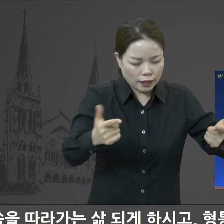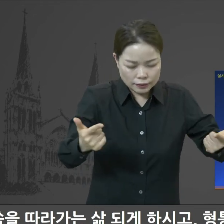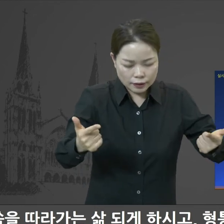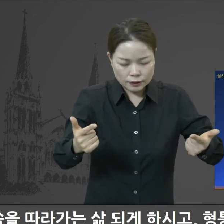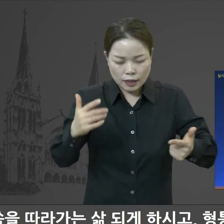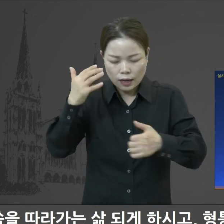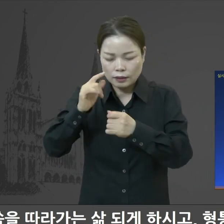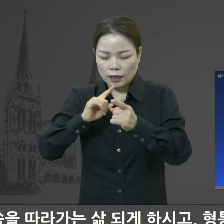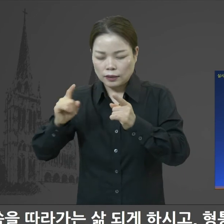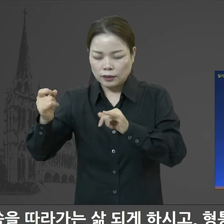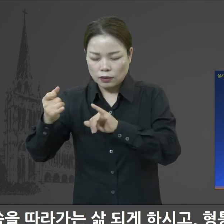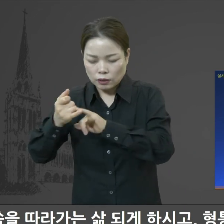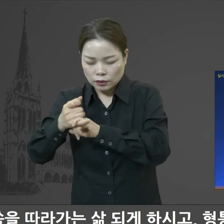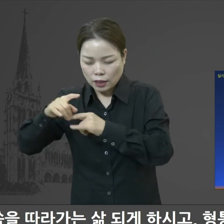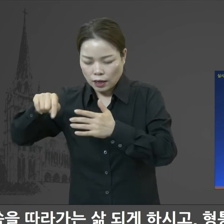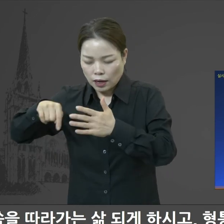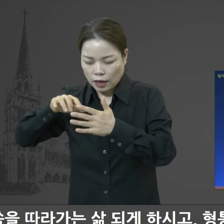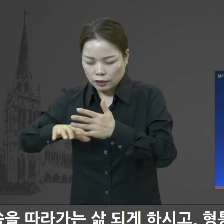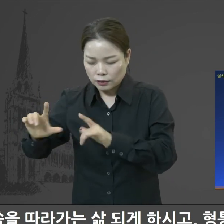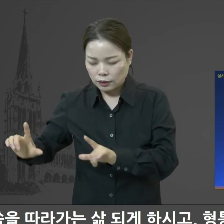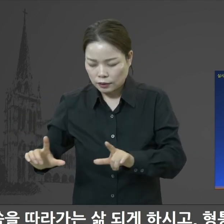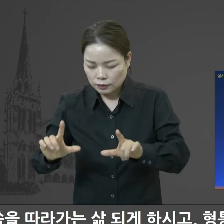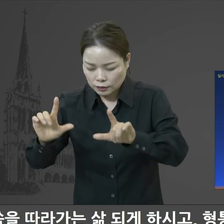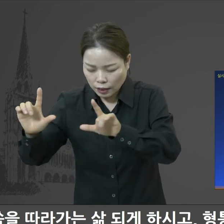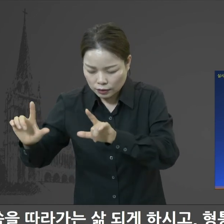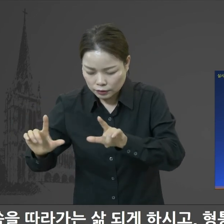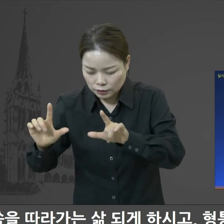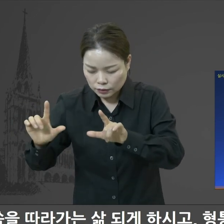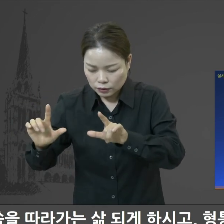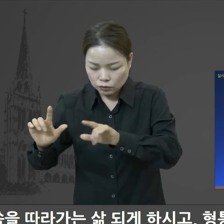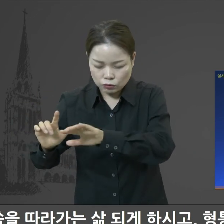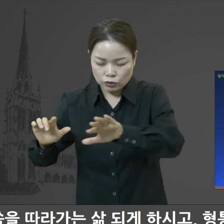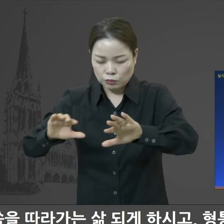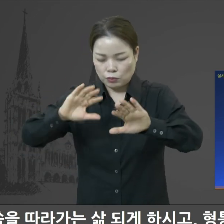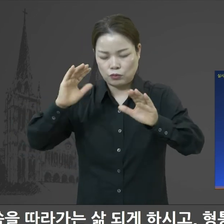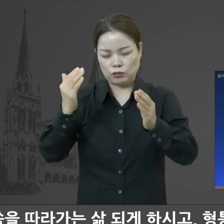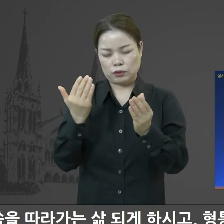안에서 언약의 자리만 따라 걸어가는, 길만 따라가는 우리